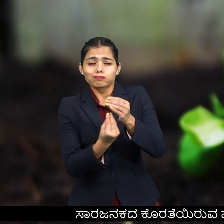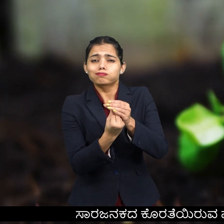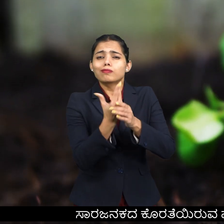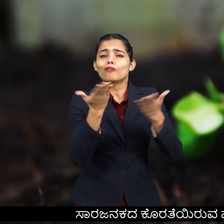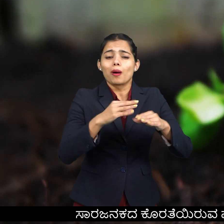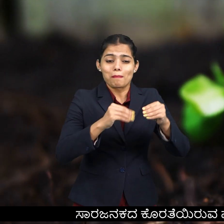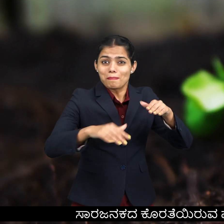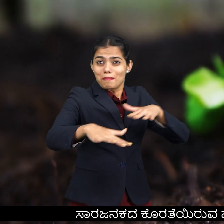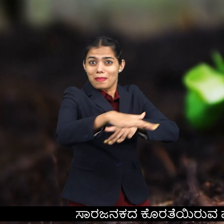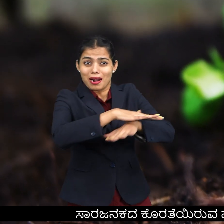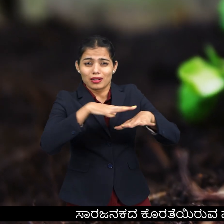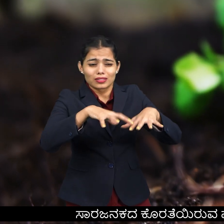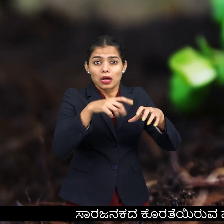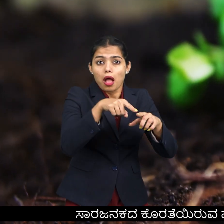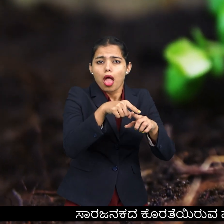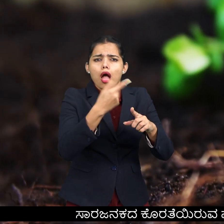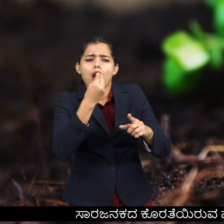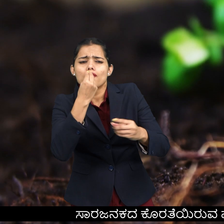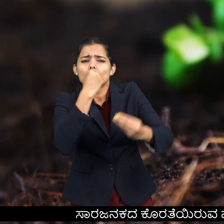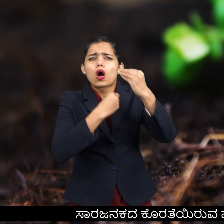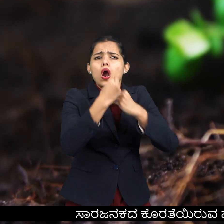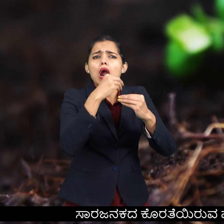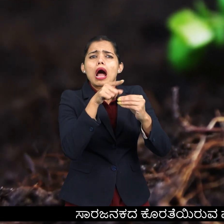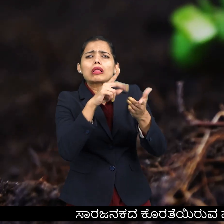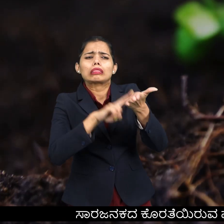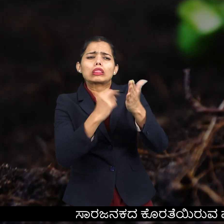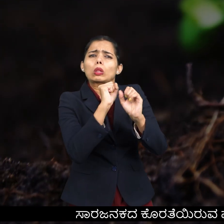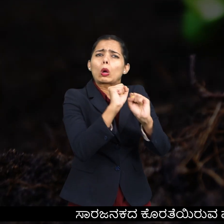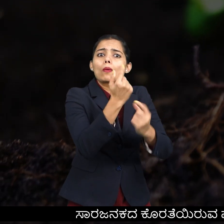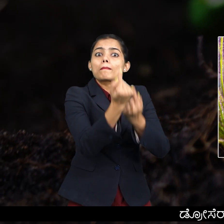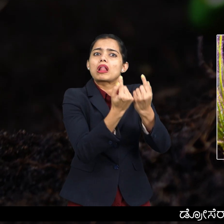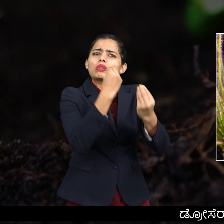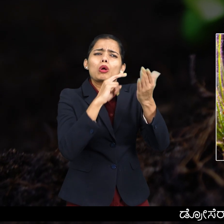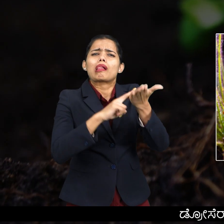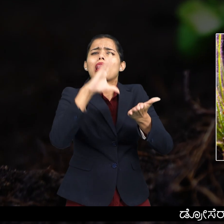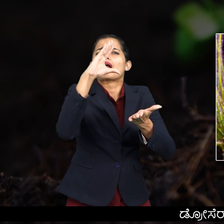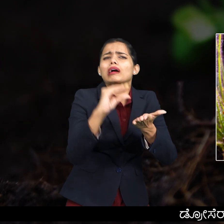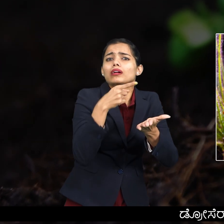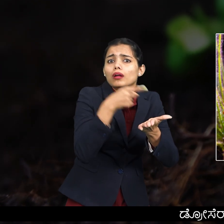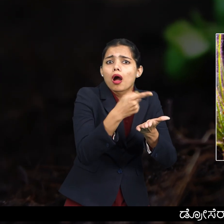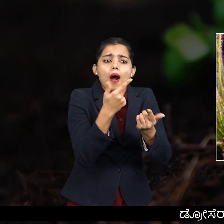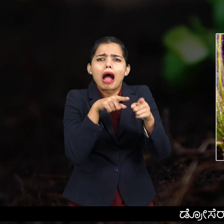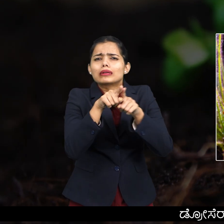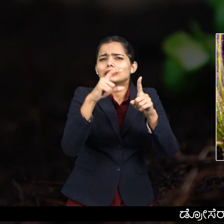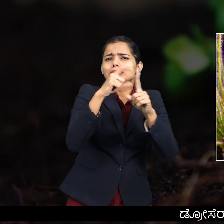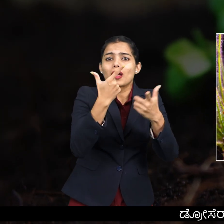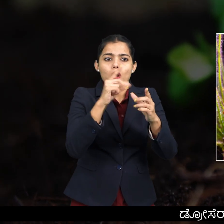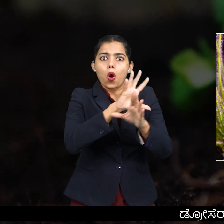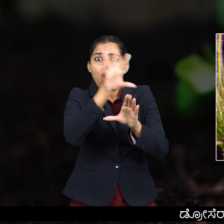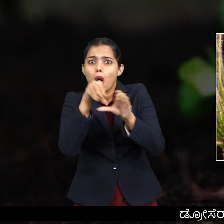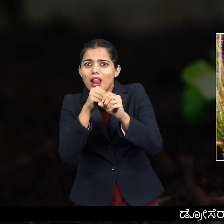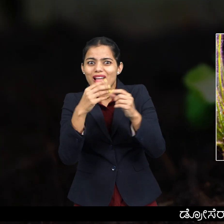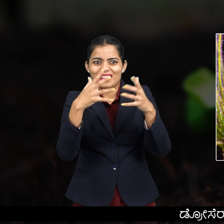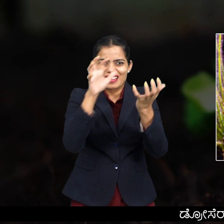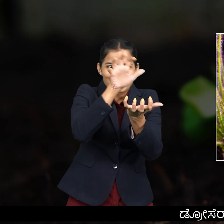ಸಾರಜನಕದ ಕೊರತೆಯಿರುವ ಮಣ್ಣಿನಲ್ಲಿ ಬೆಳೆಯುವ ಸಸ್ಯಗಳಾದ ಡ್ರೋಸೆರಾ ಅಂದರೆ